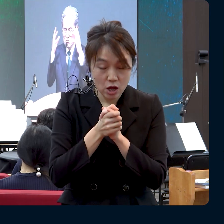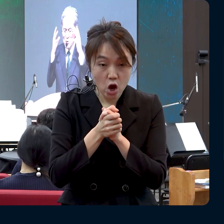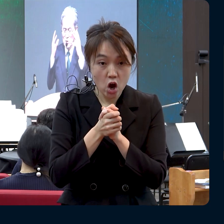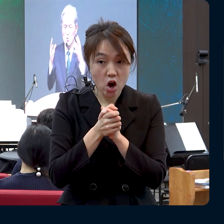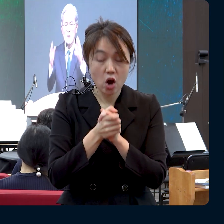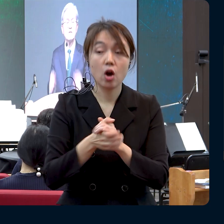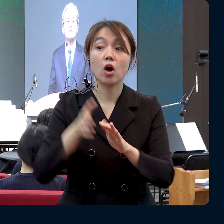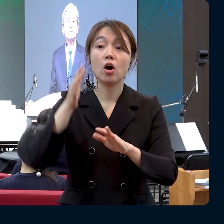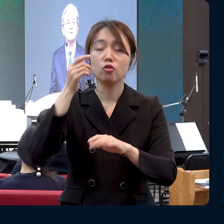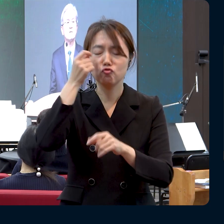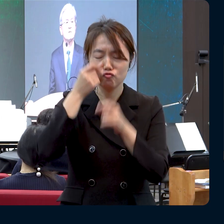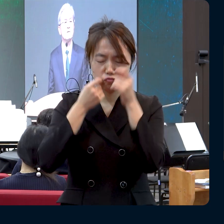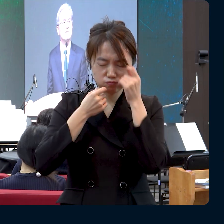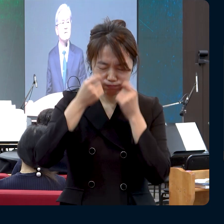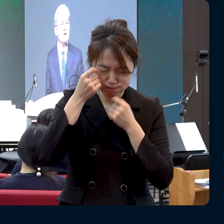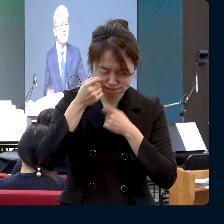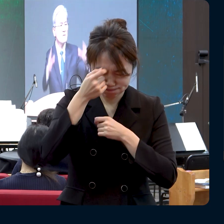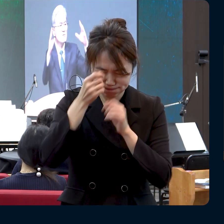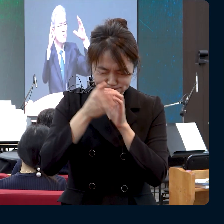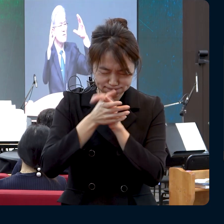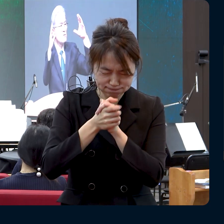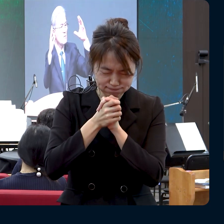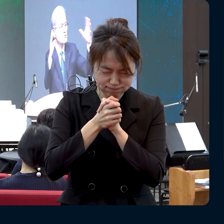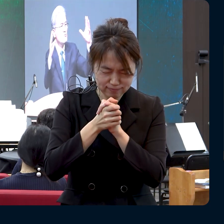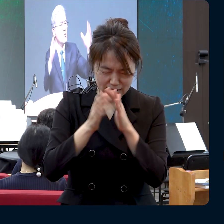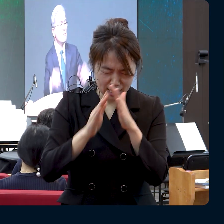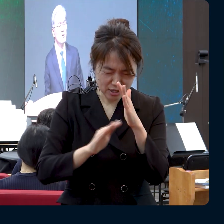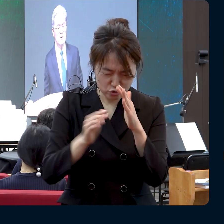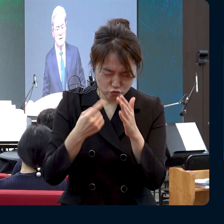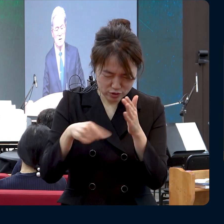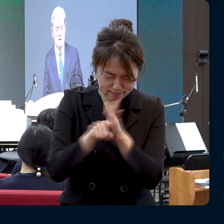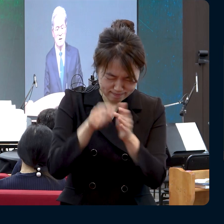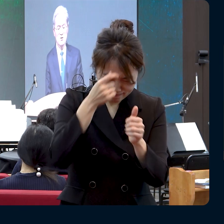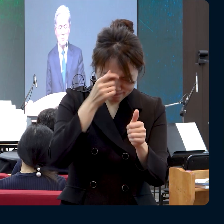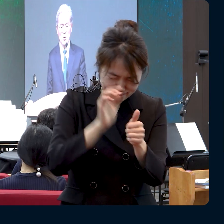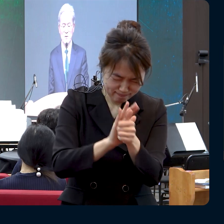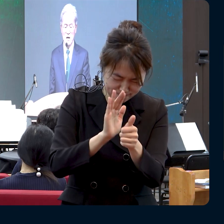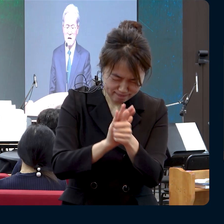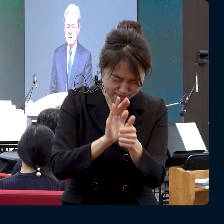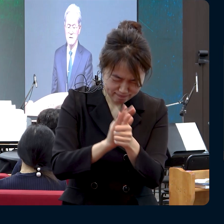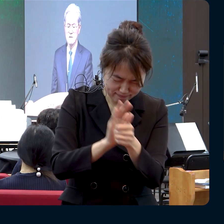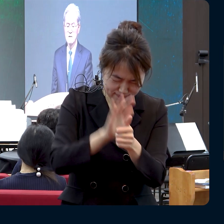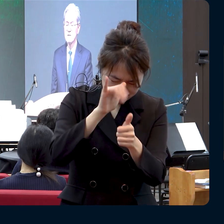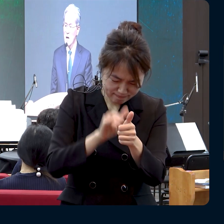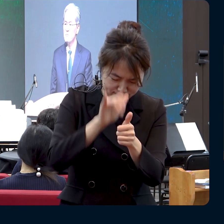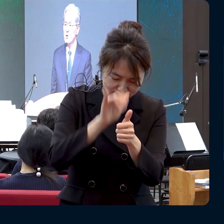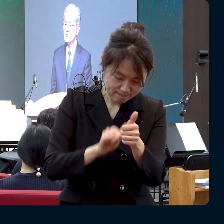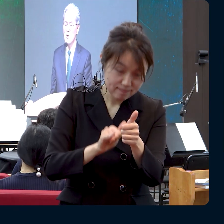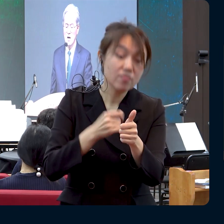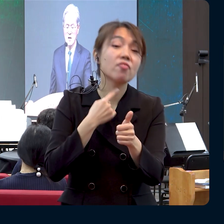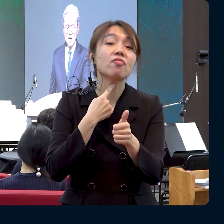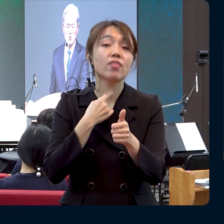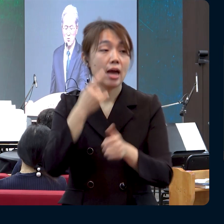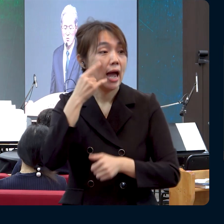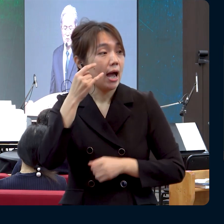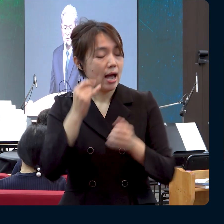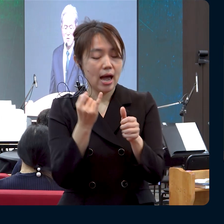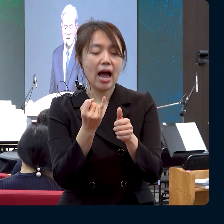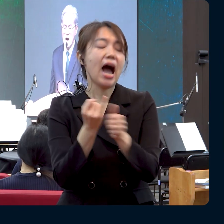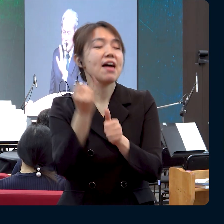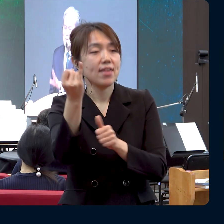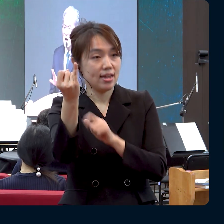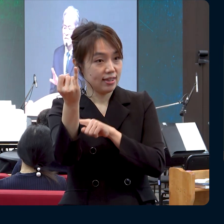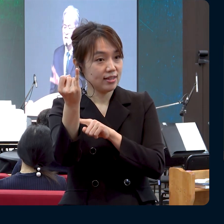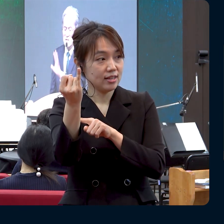정말 눈물로 기도하면서 가정을 위해서 정말 중보하며 섬겨온 아내는 남편과